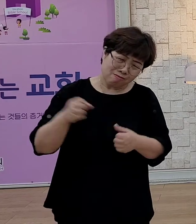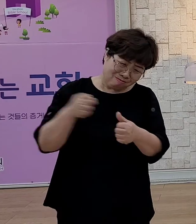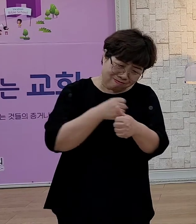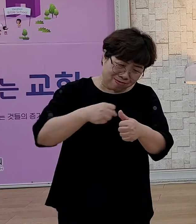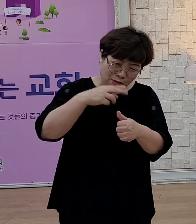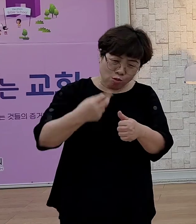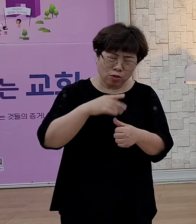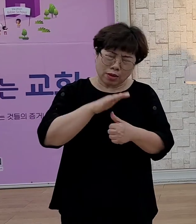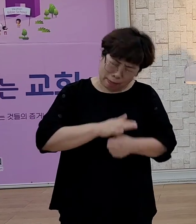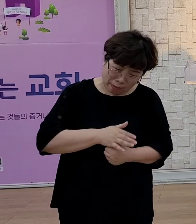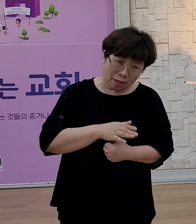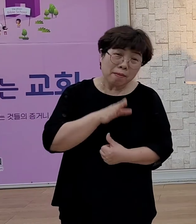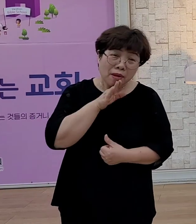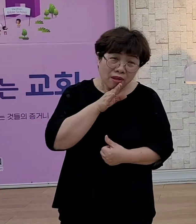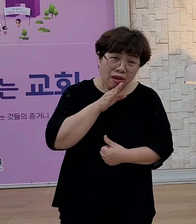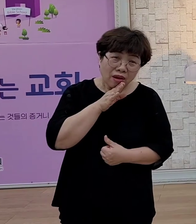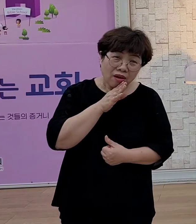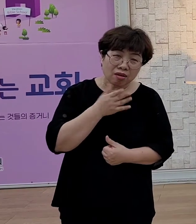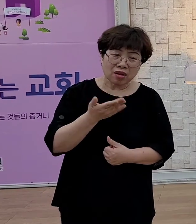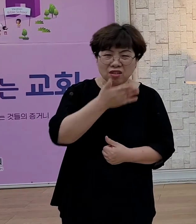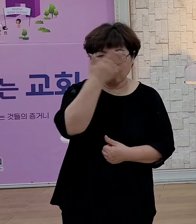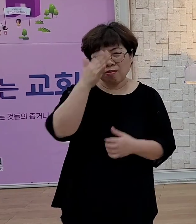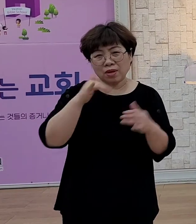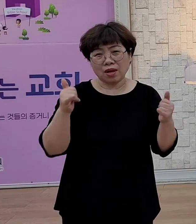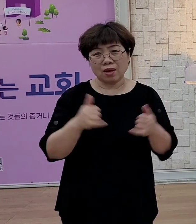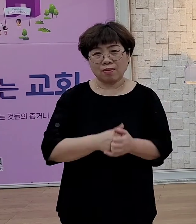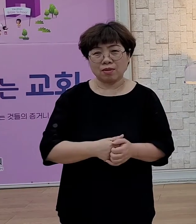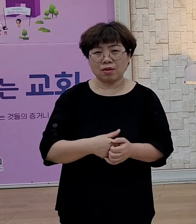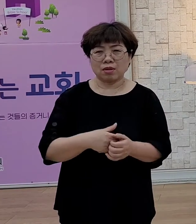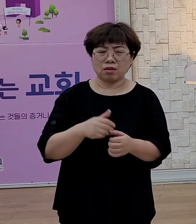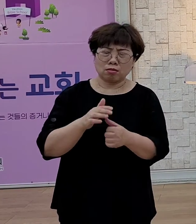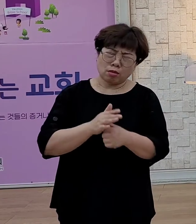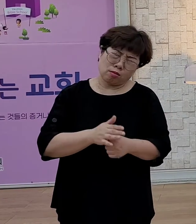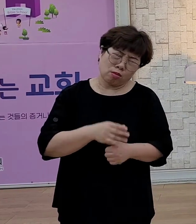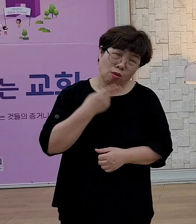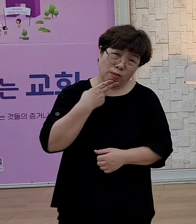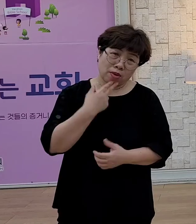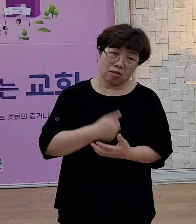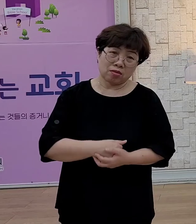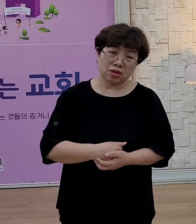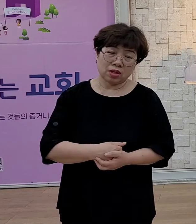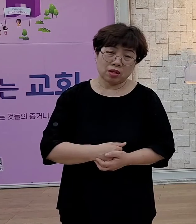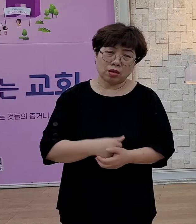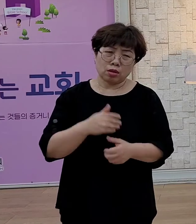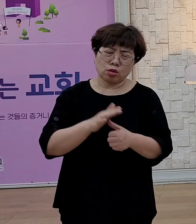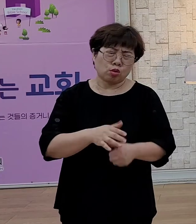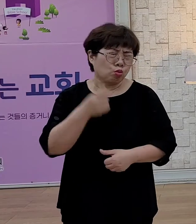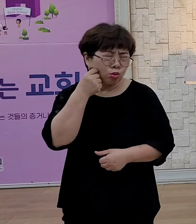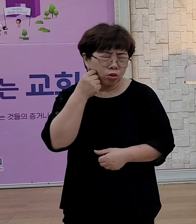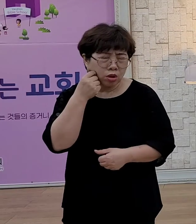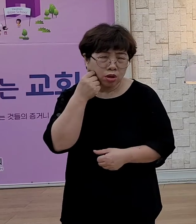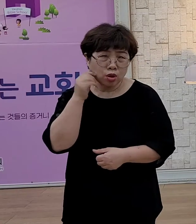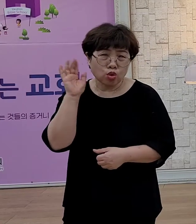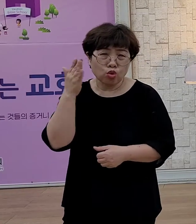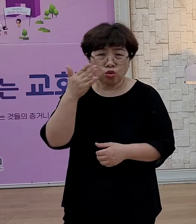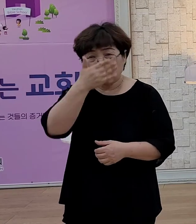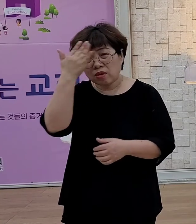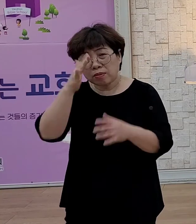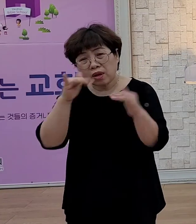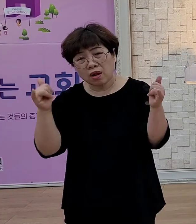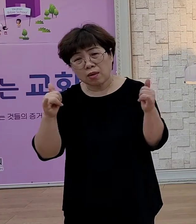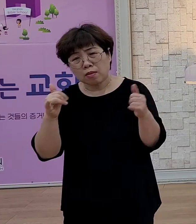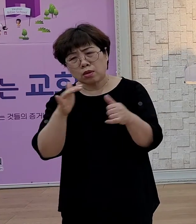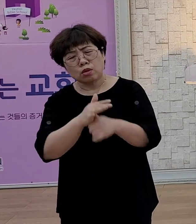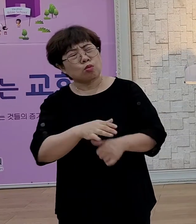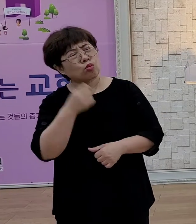참았고. 요즘 여러분 젊은 사람들은 안 그래요. 이게 인내를 못합니다. 요즘 아이들